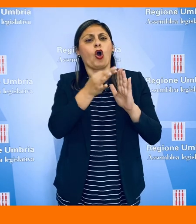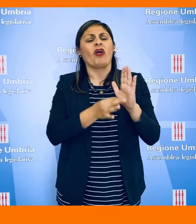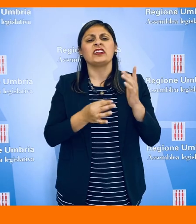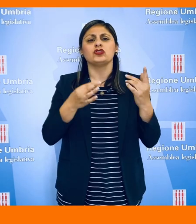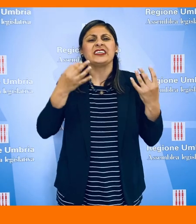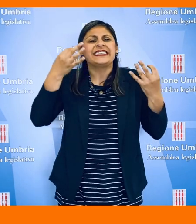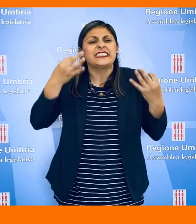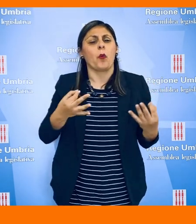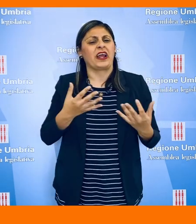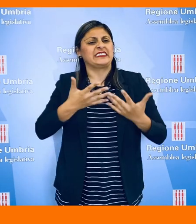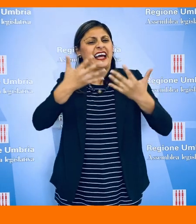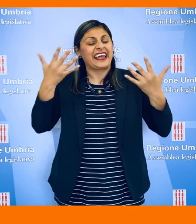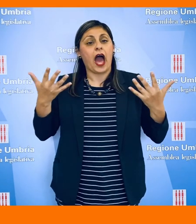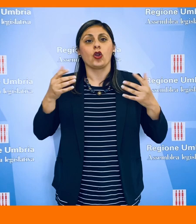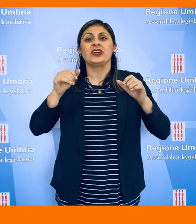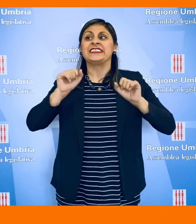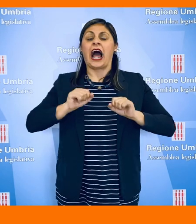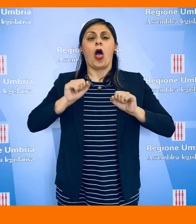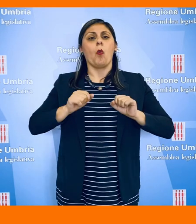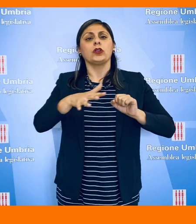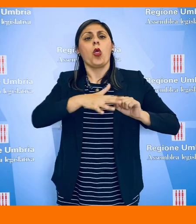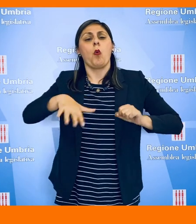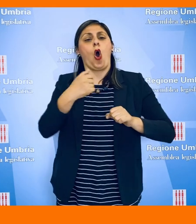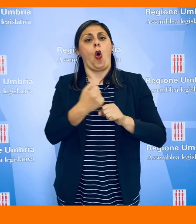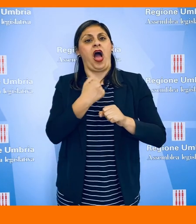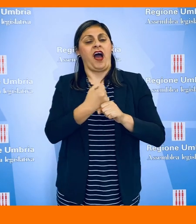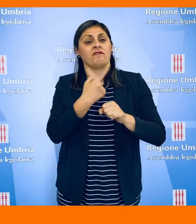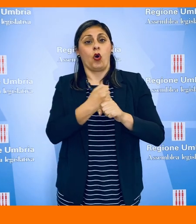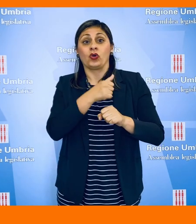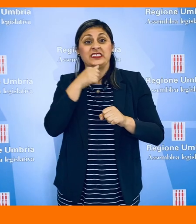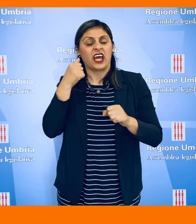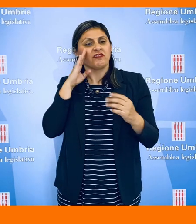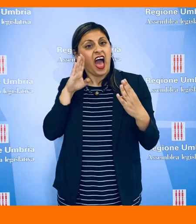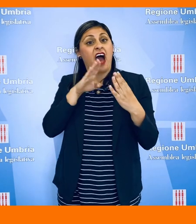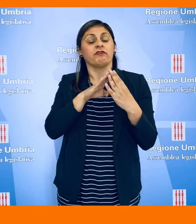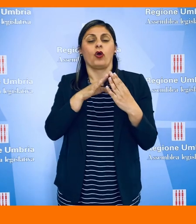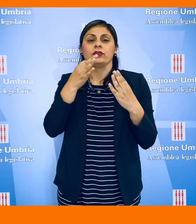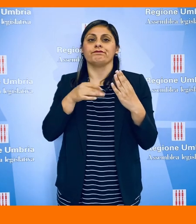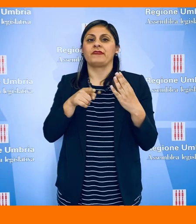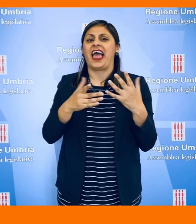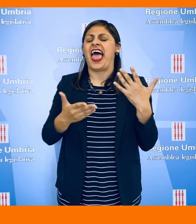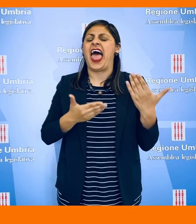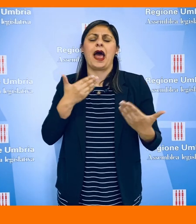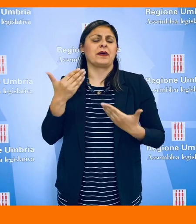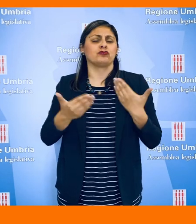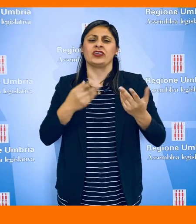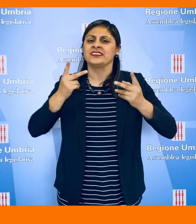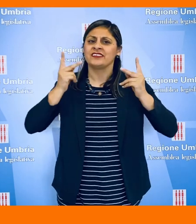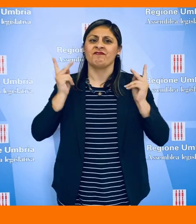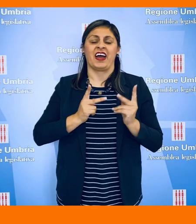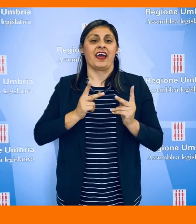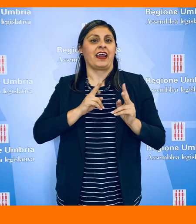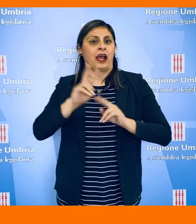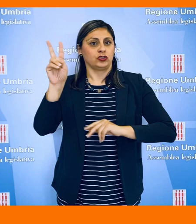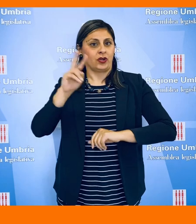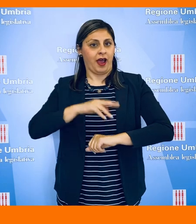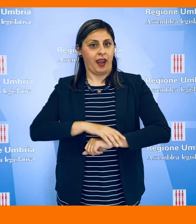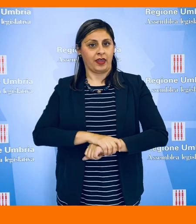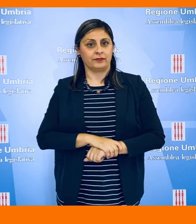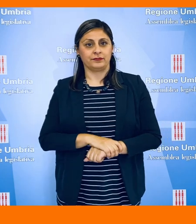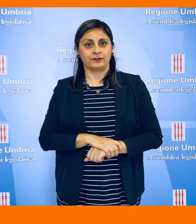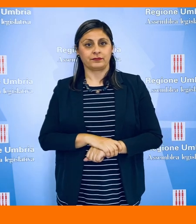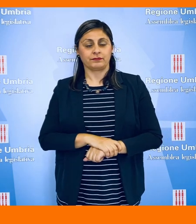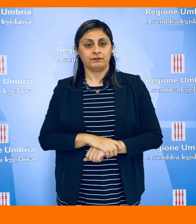massima sicurezza e salubrità nei luoghi di lavoro per affrontare quella che viene considerata una vera emergenza nazionale. È stata